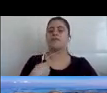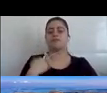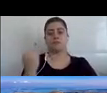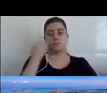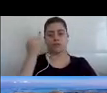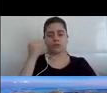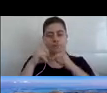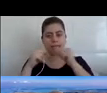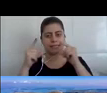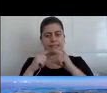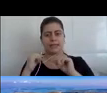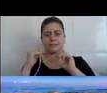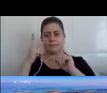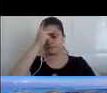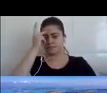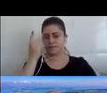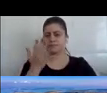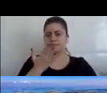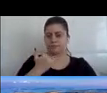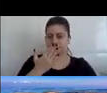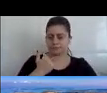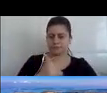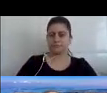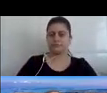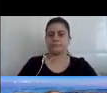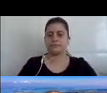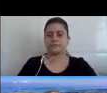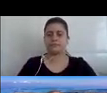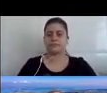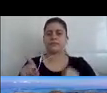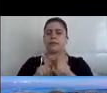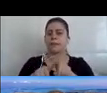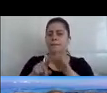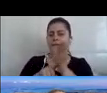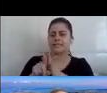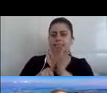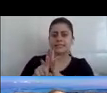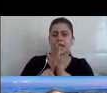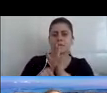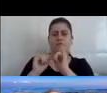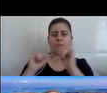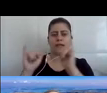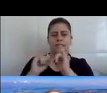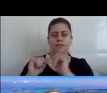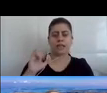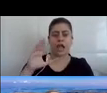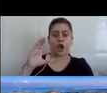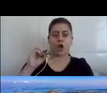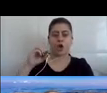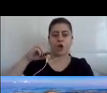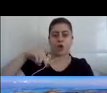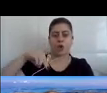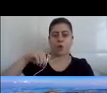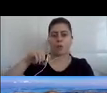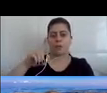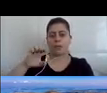Federal. E aí a gente rebateu também com o dado da Codeplan para ver como que isso